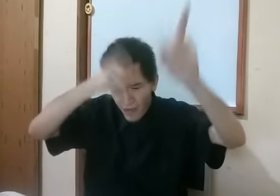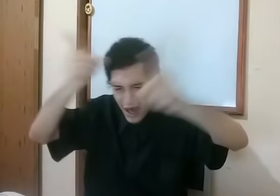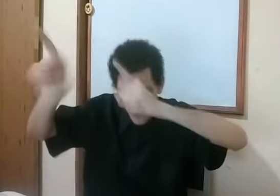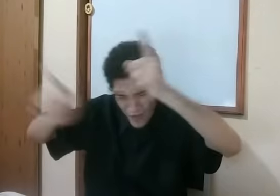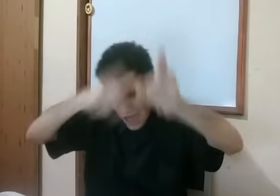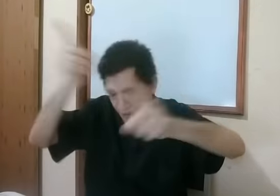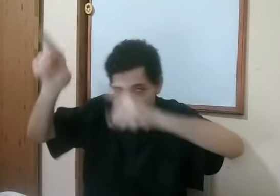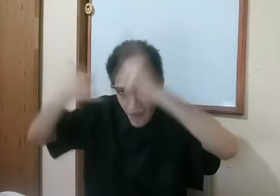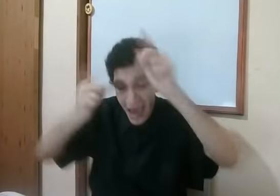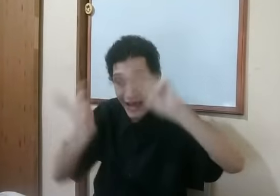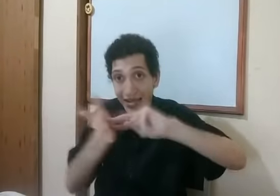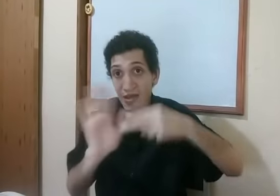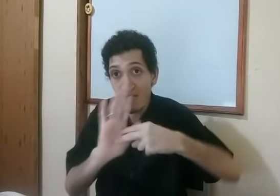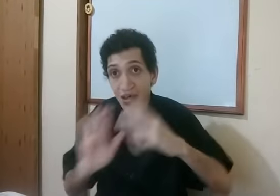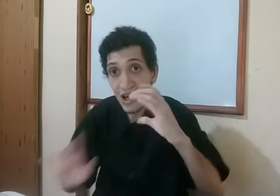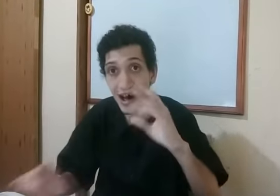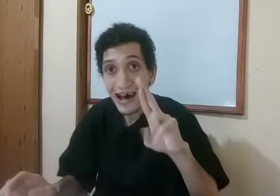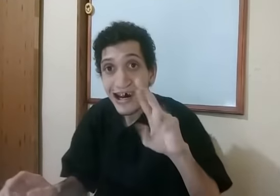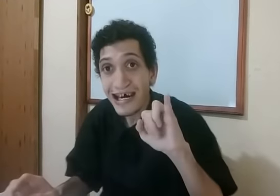Inventar. Ou ideia. Significa